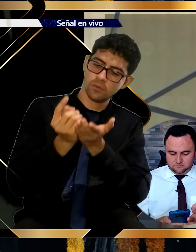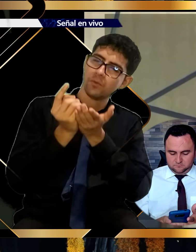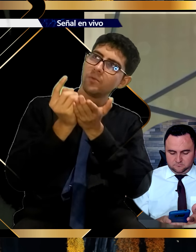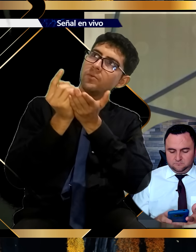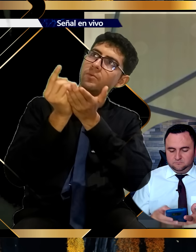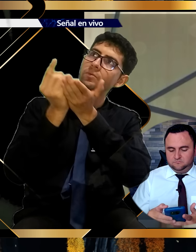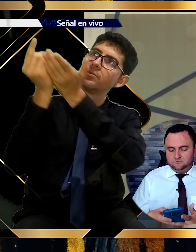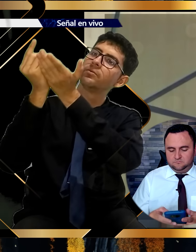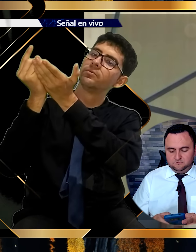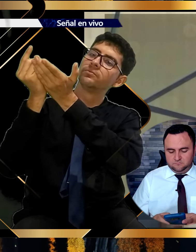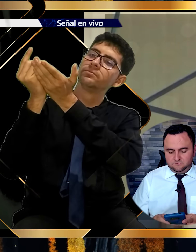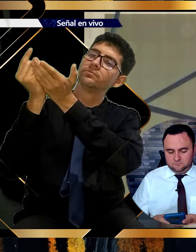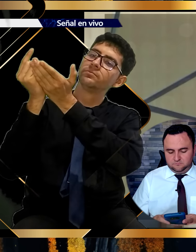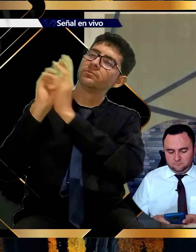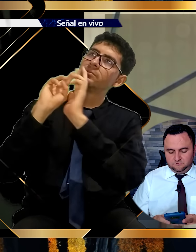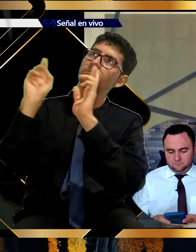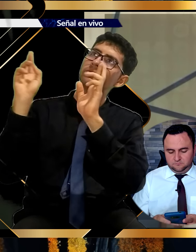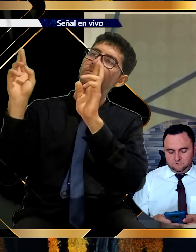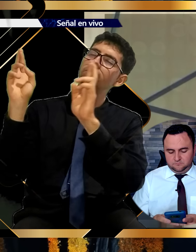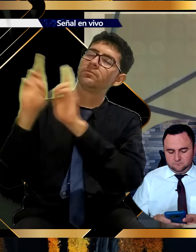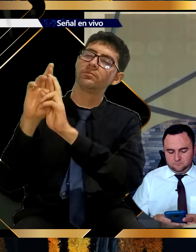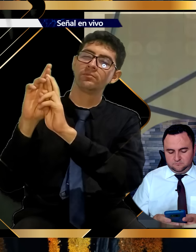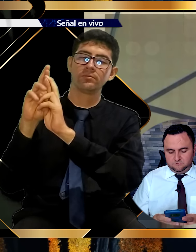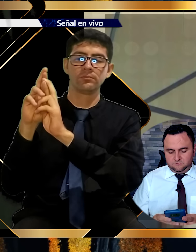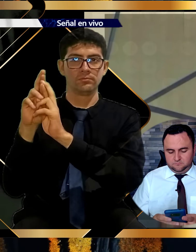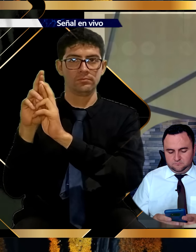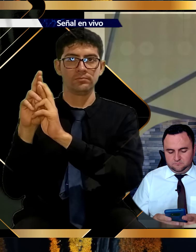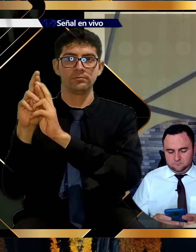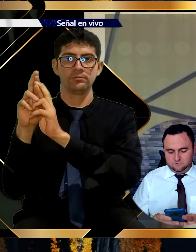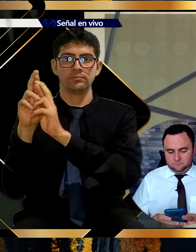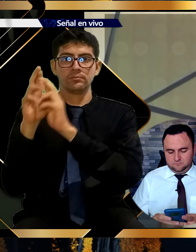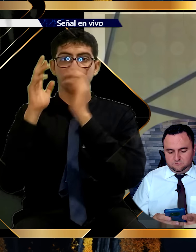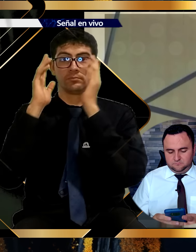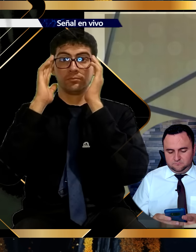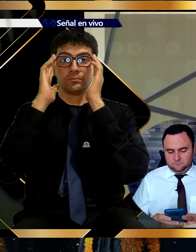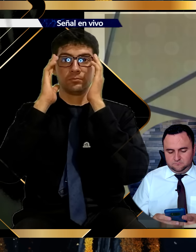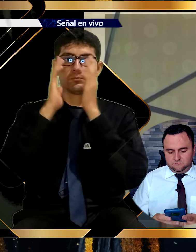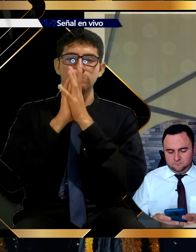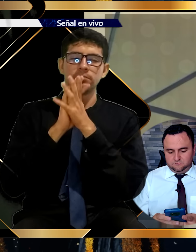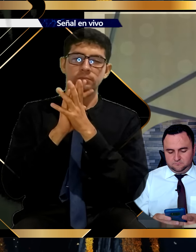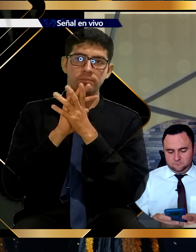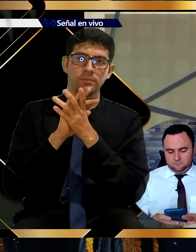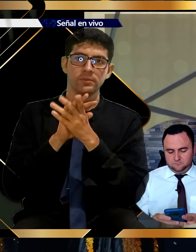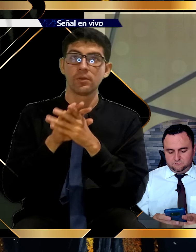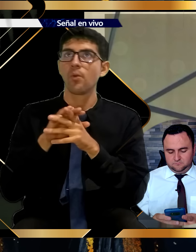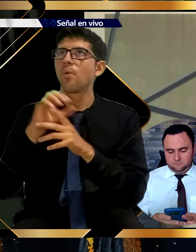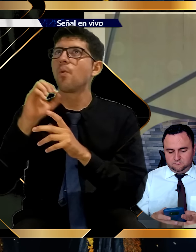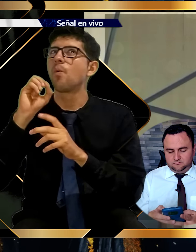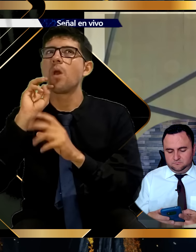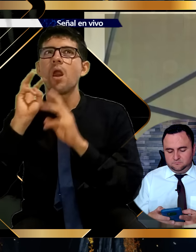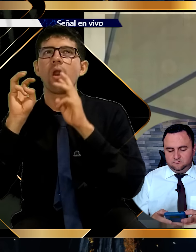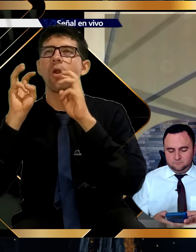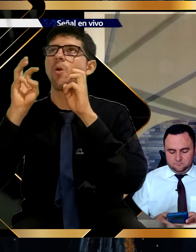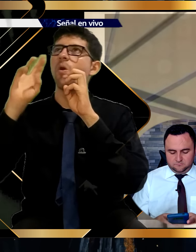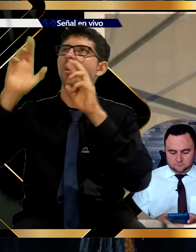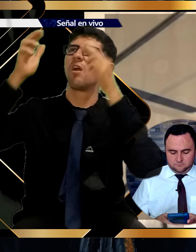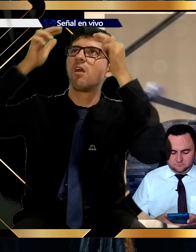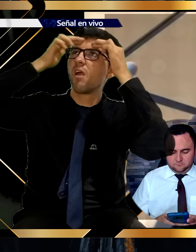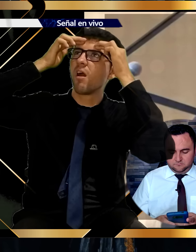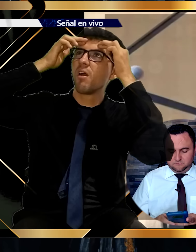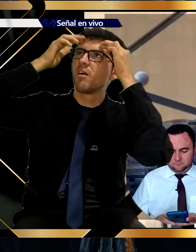Dos eventos. No es cuando Él aparezca, porque a nosotros nos gusta eso épico. Aparece el Rey de Reyes coronado